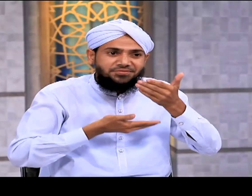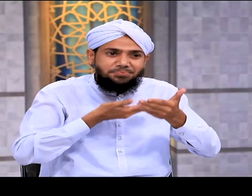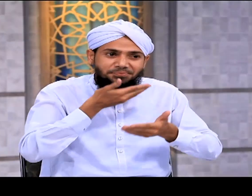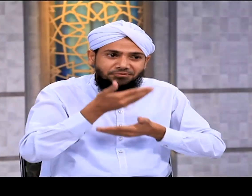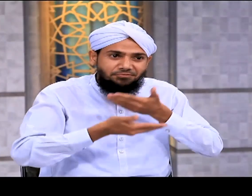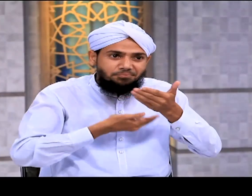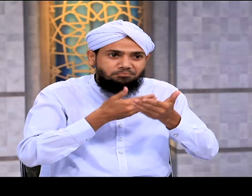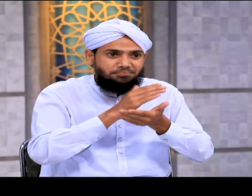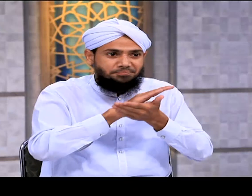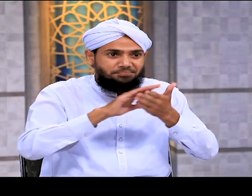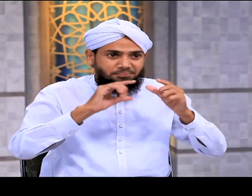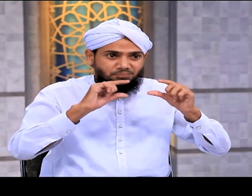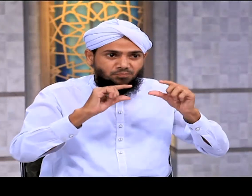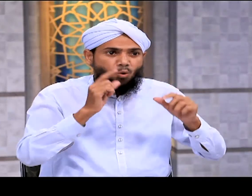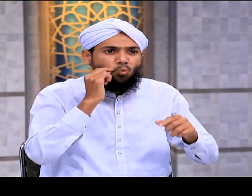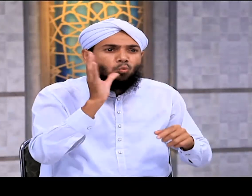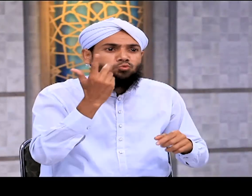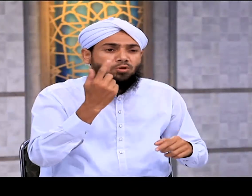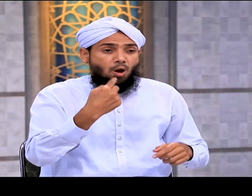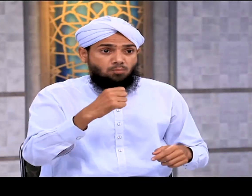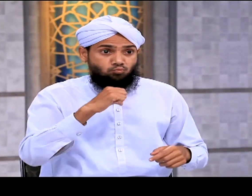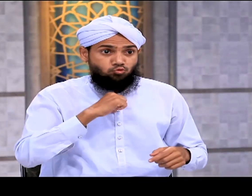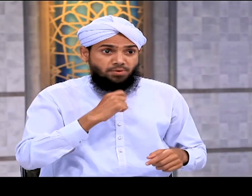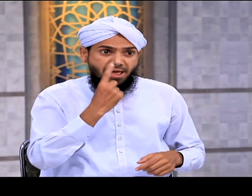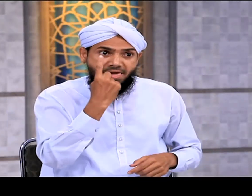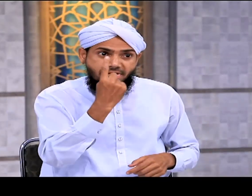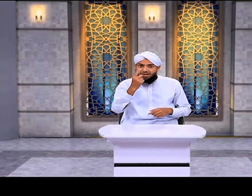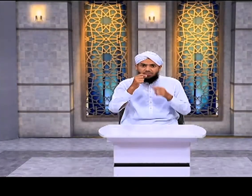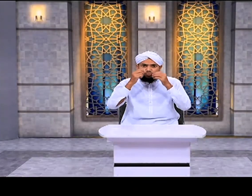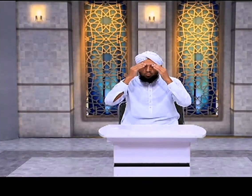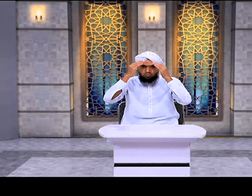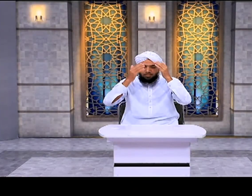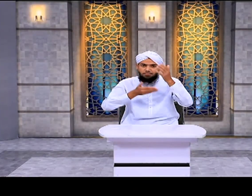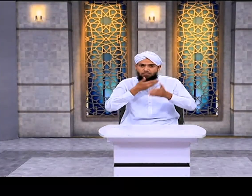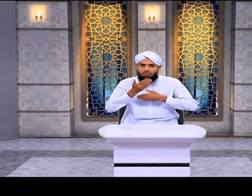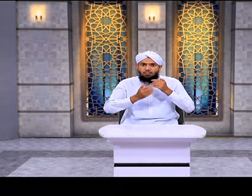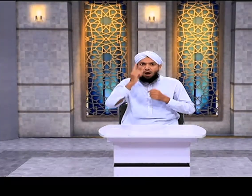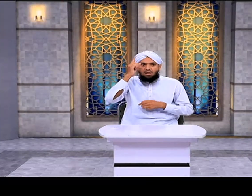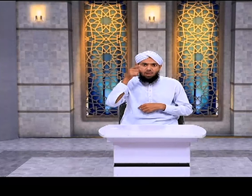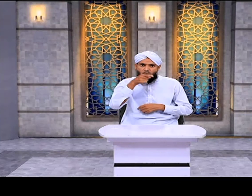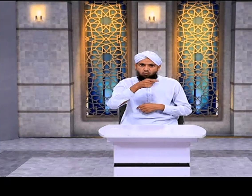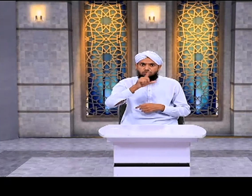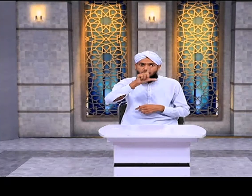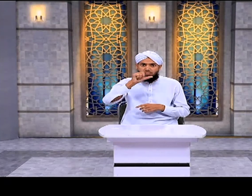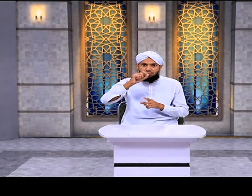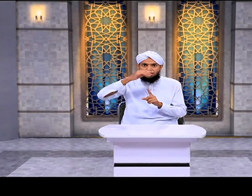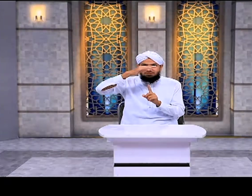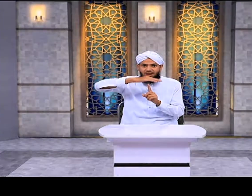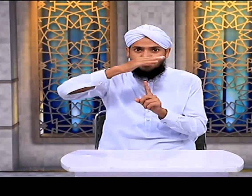وسلم، جس نے مجھ پر ایک بار درود پاک بھیجا، اللہ پاک اس پر 10 رحمتیں نازل فرماتا ہے۔ جس